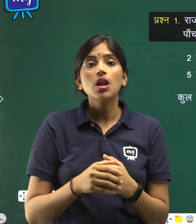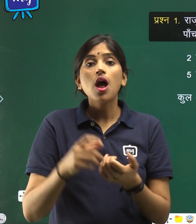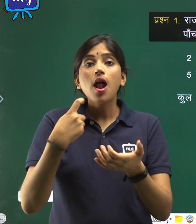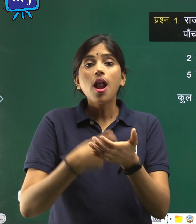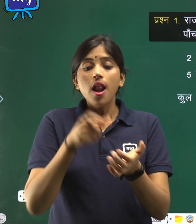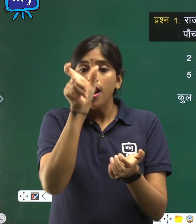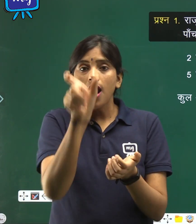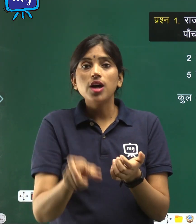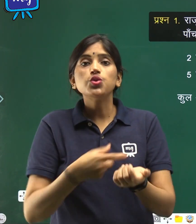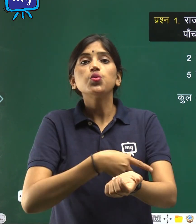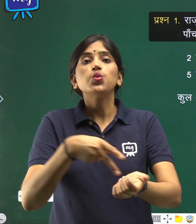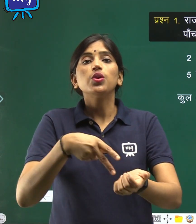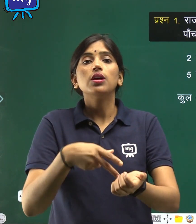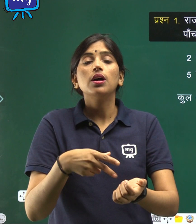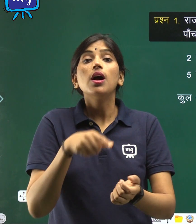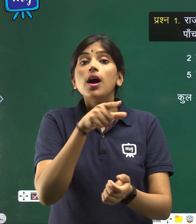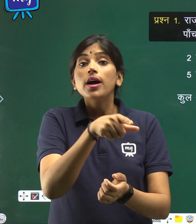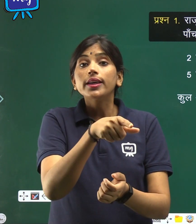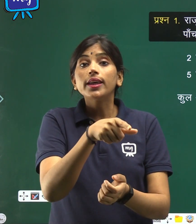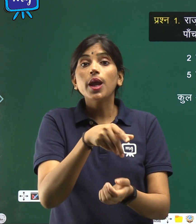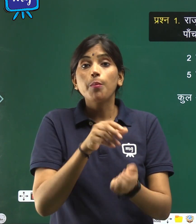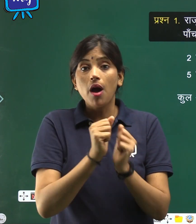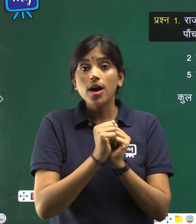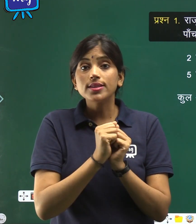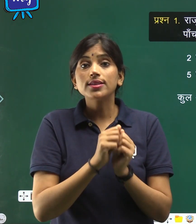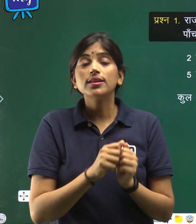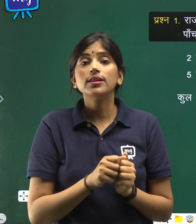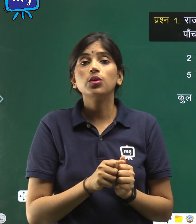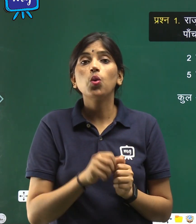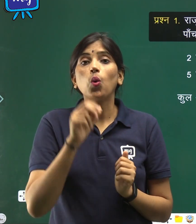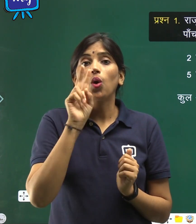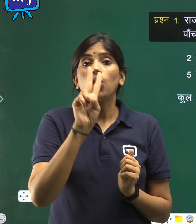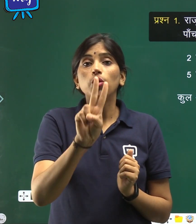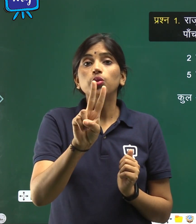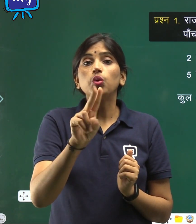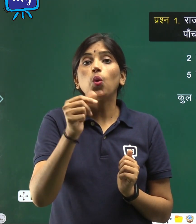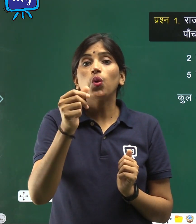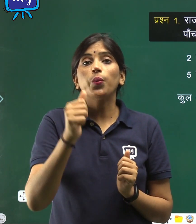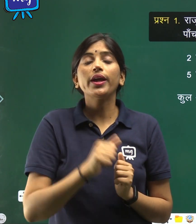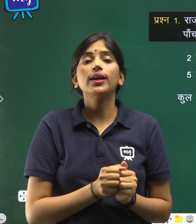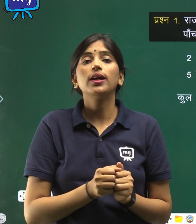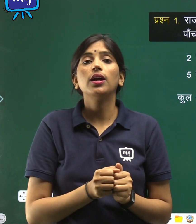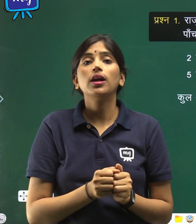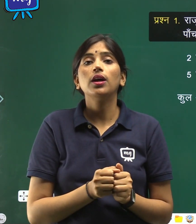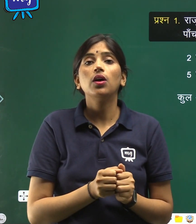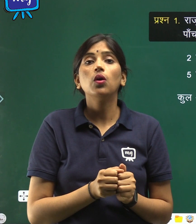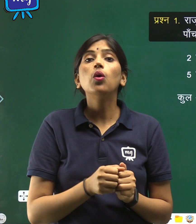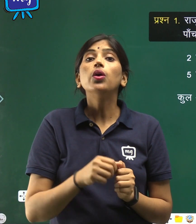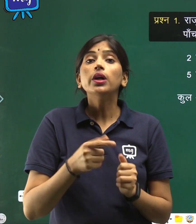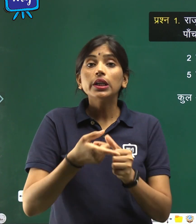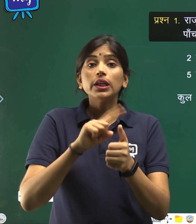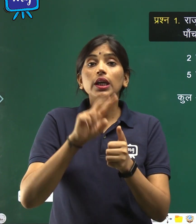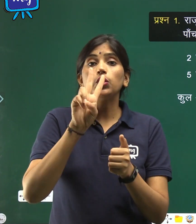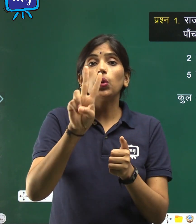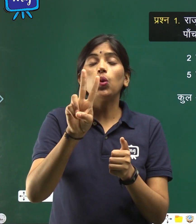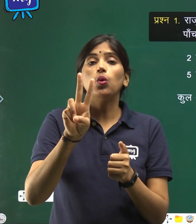राजू के पास 2 रुपए के 2